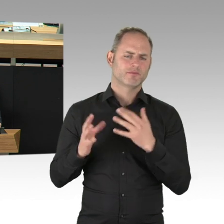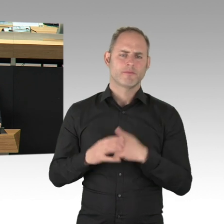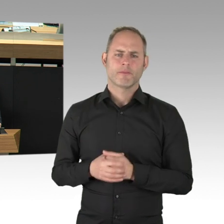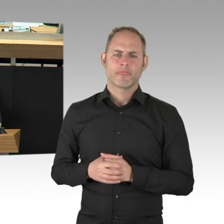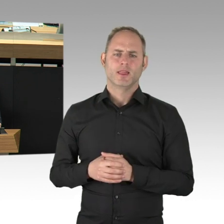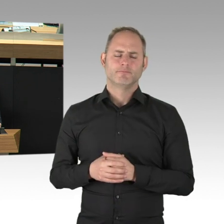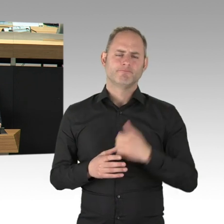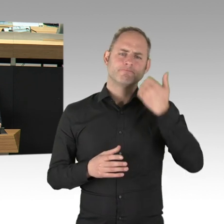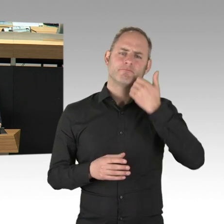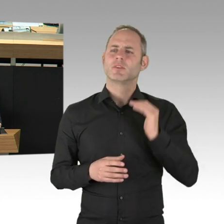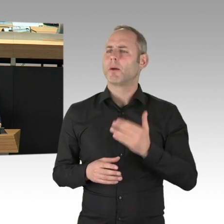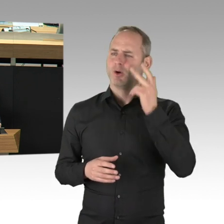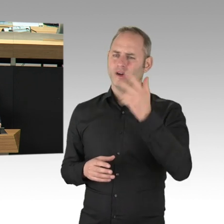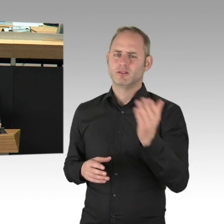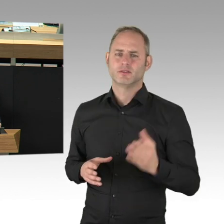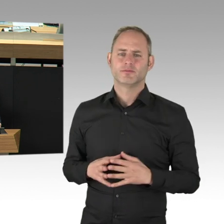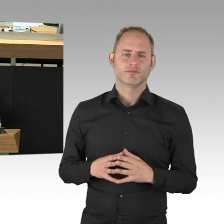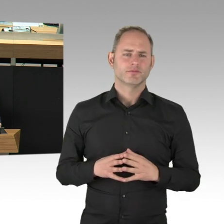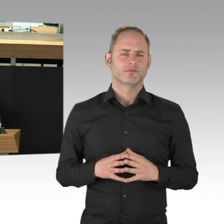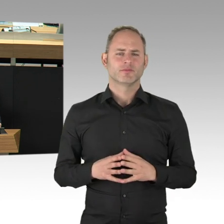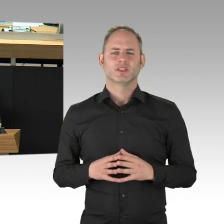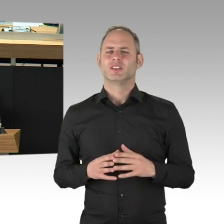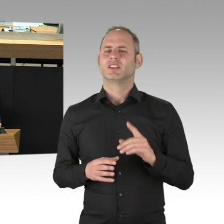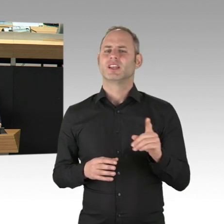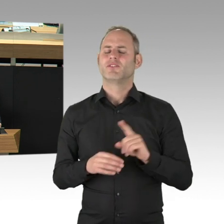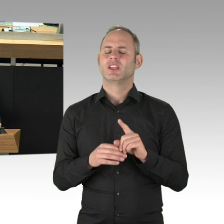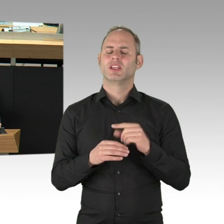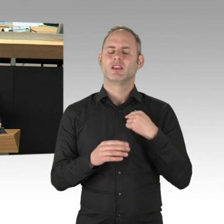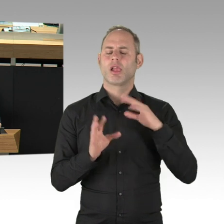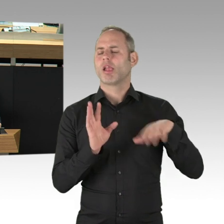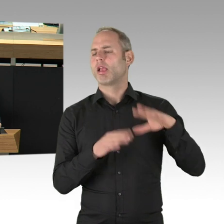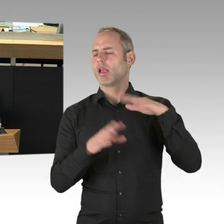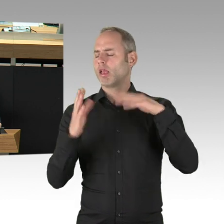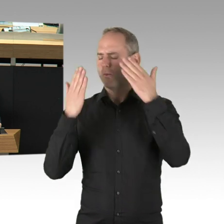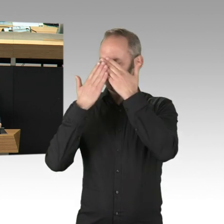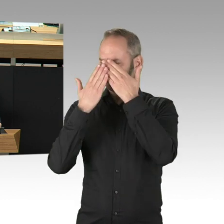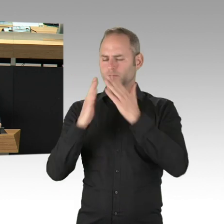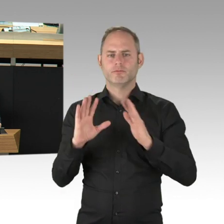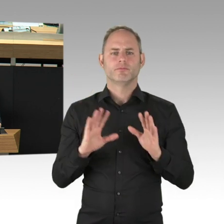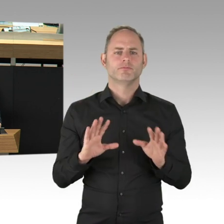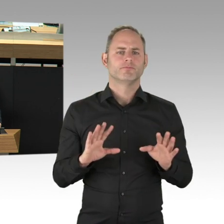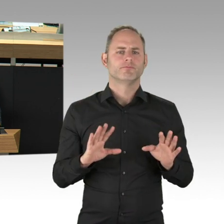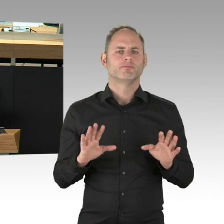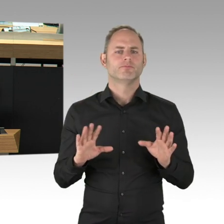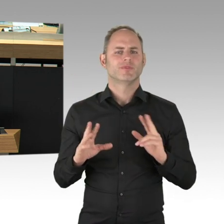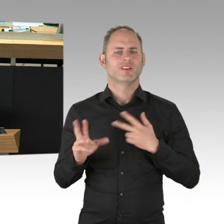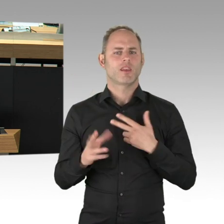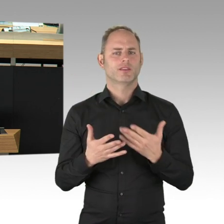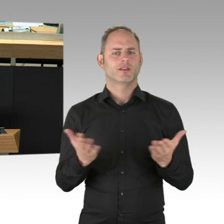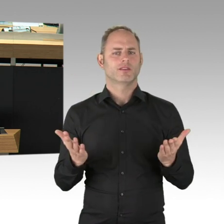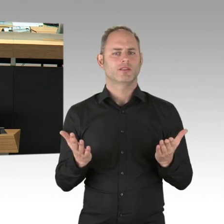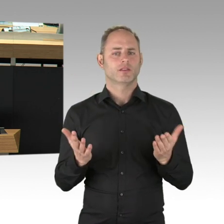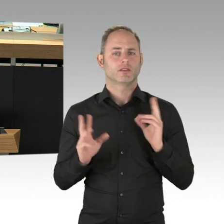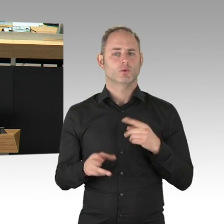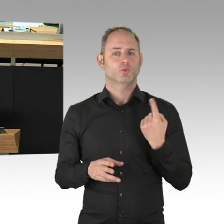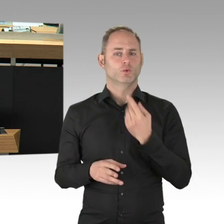der unkontrollierten Massenzuwanderung aus archaisch geprägten, undemokratischen islamischen Staaten. Sie fürchten